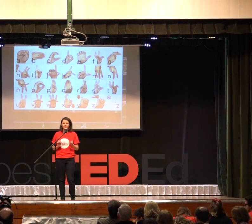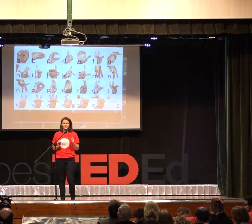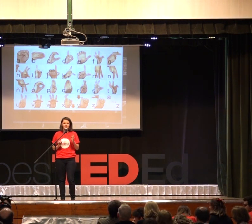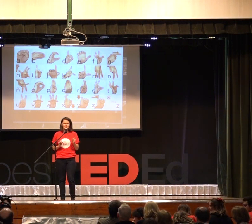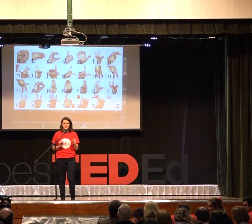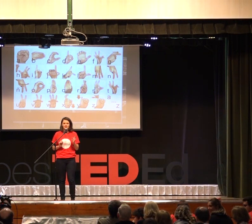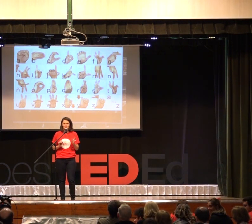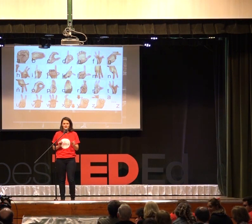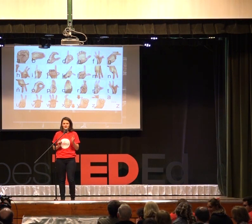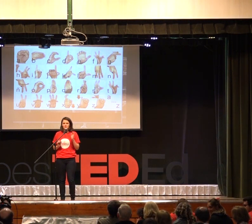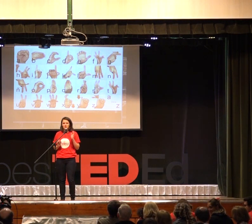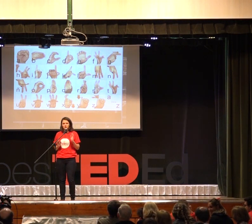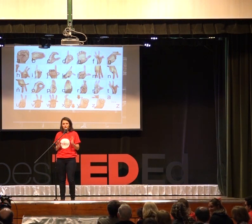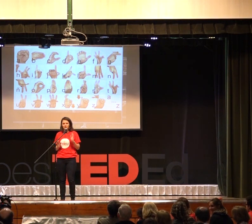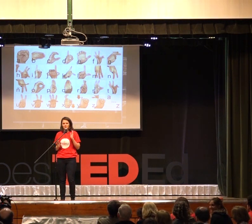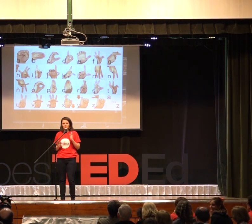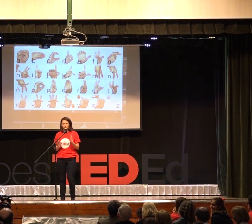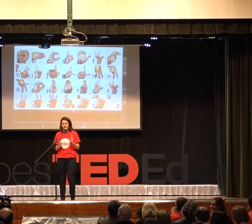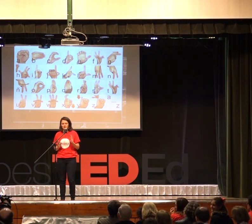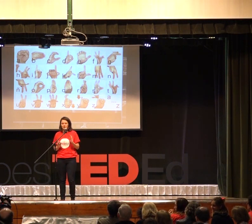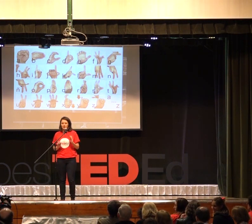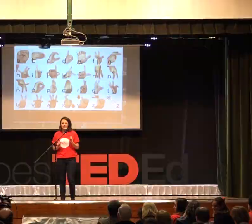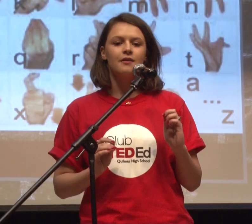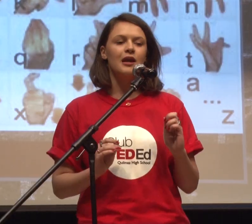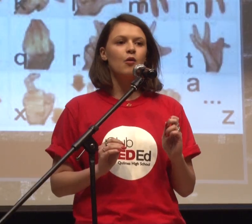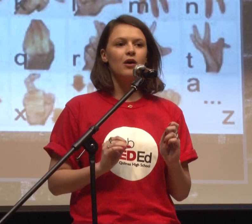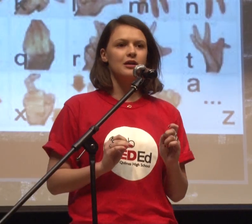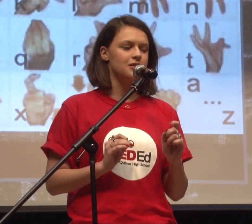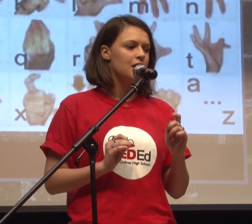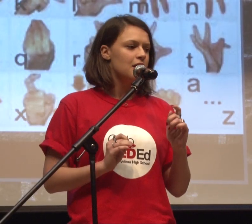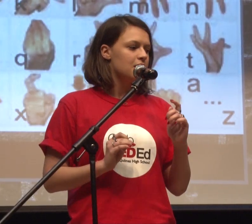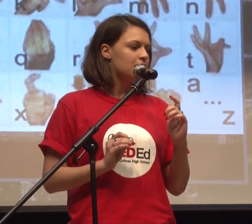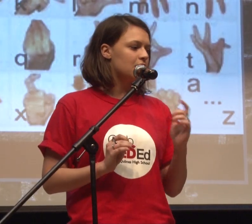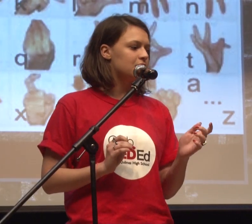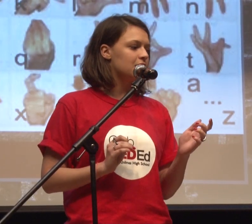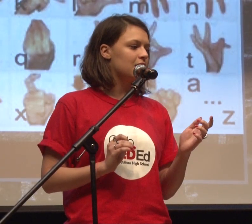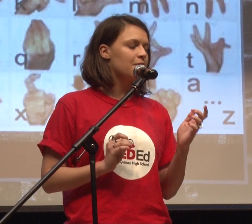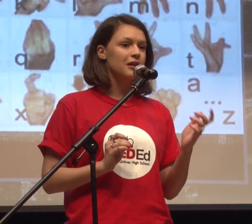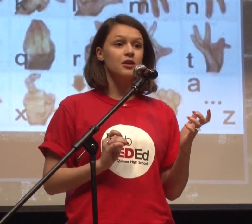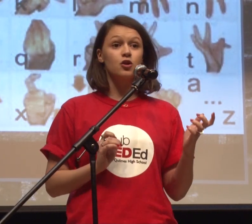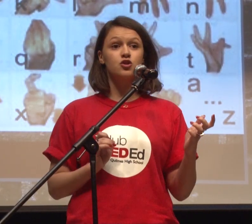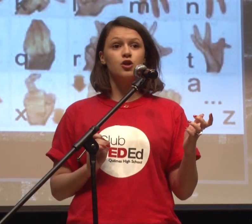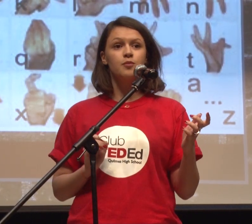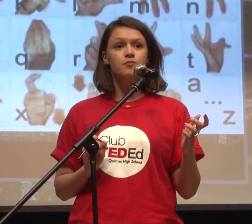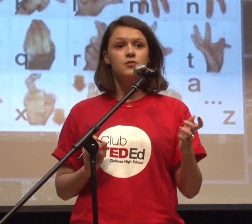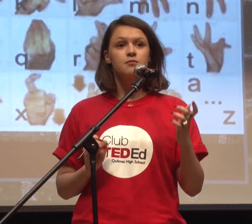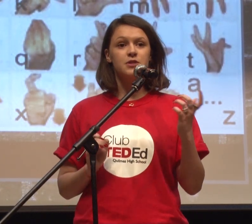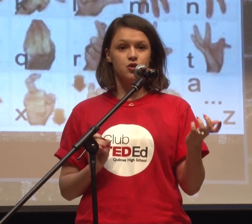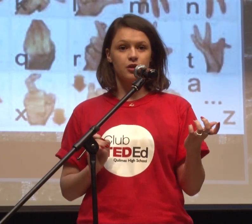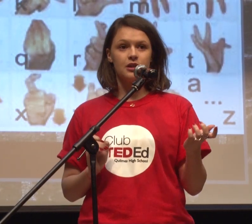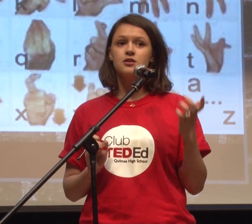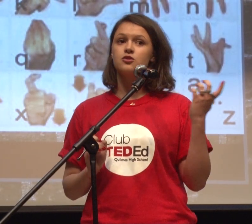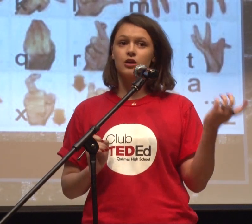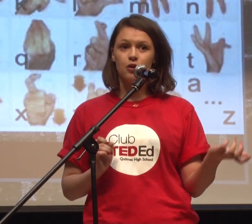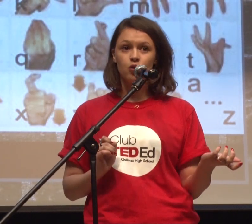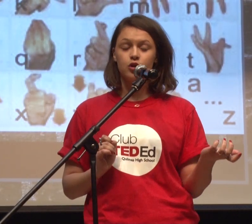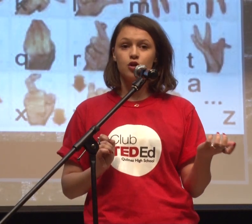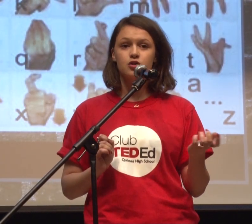de 360 millones de personas, de las cuales 328 millones son adultos